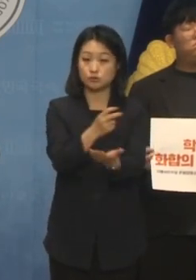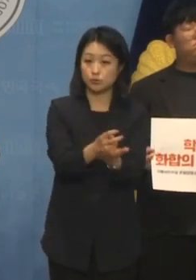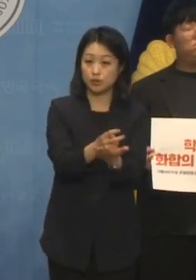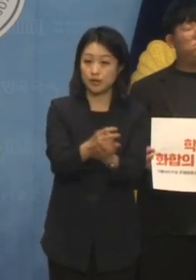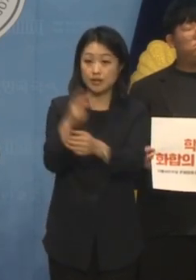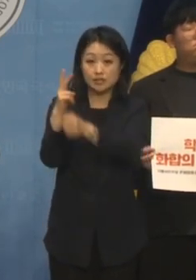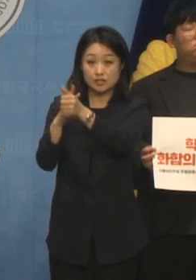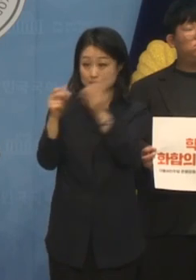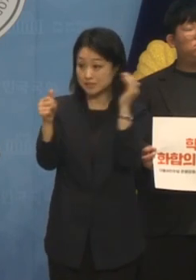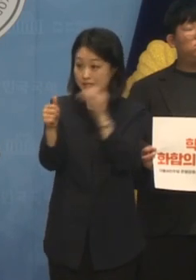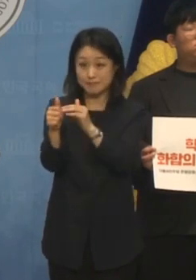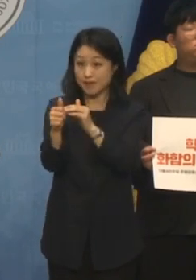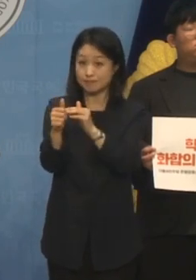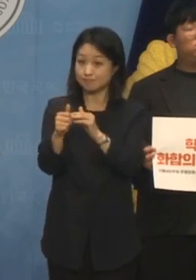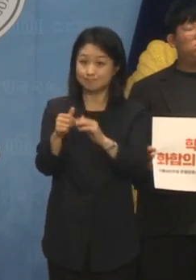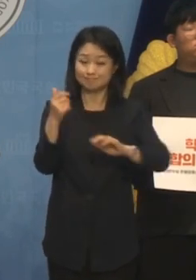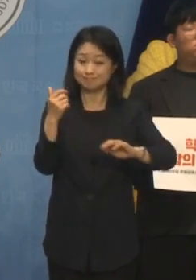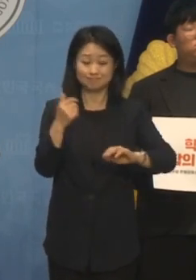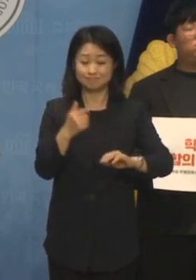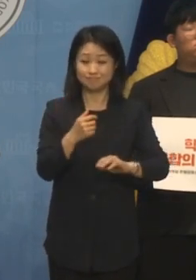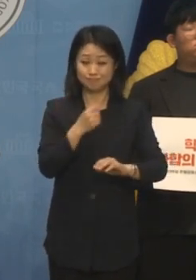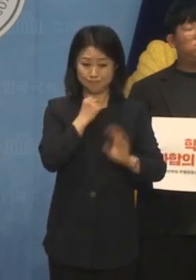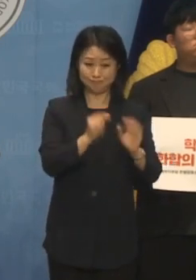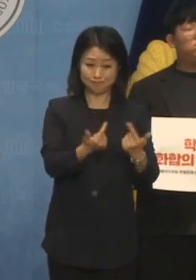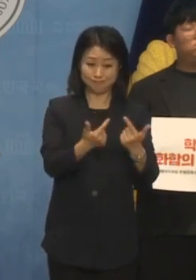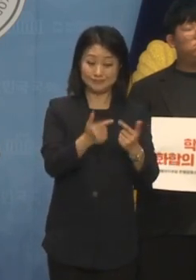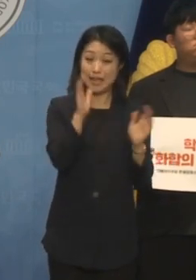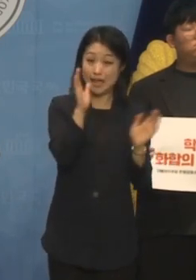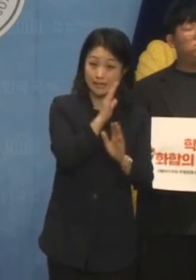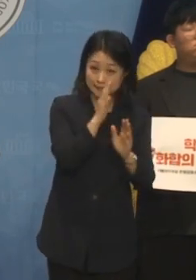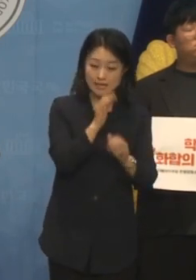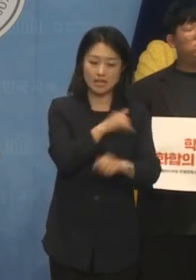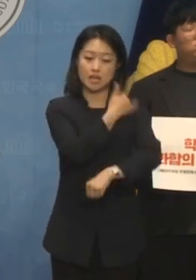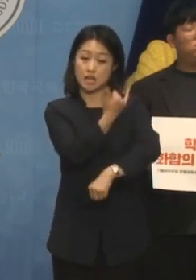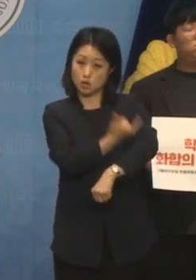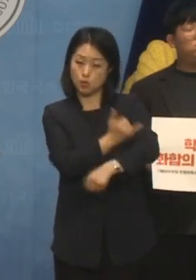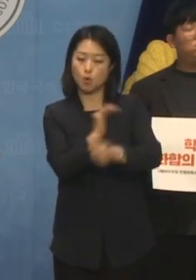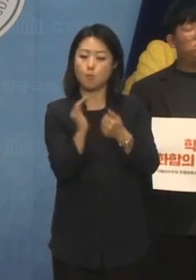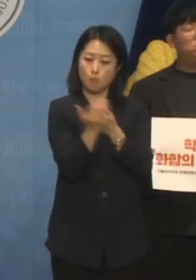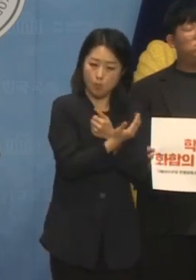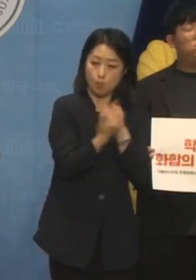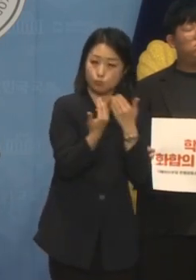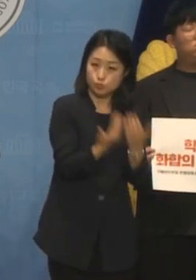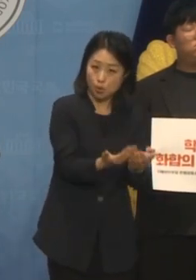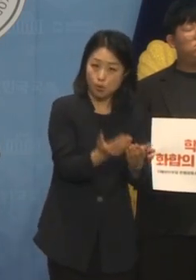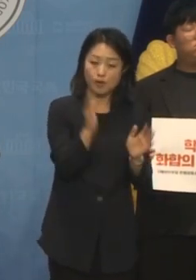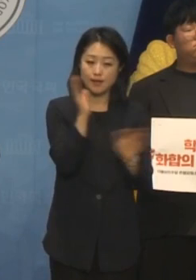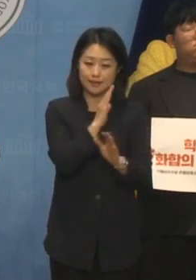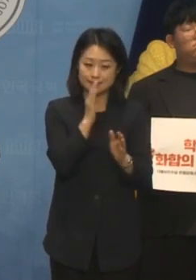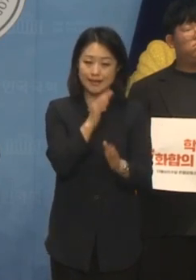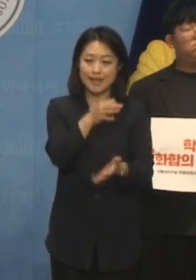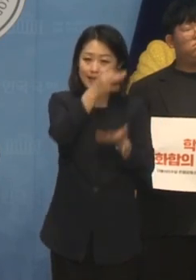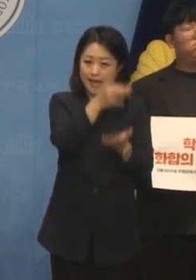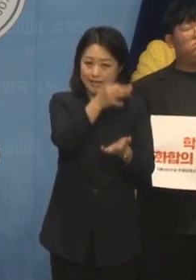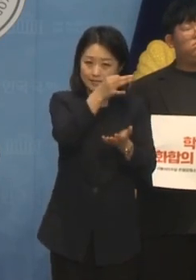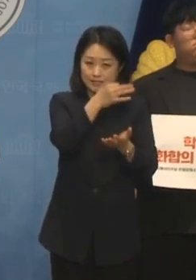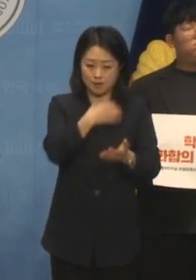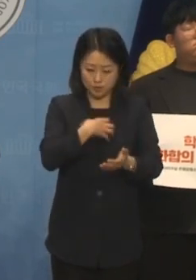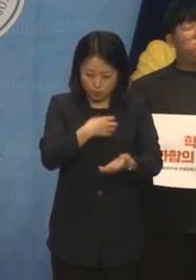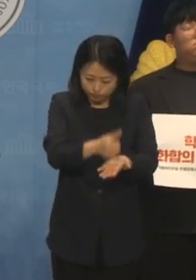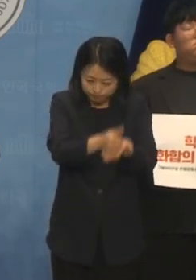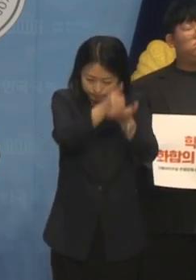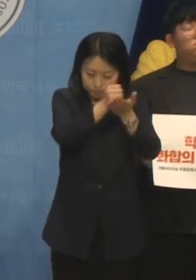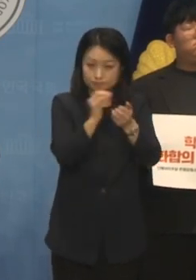학생인권조례는 교권 침해를 야기하지 않습니다. 그야말로 학생의 인권을 보장하고 학생들의 가치와 존엄을 지키기